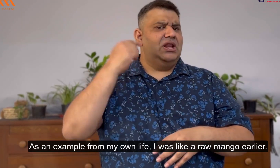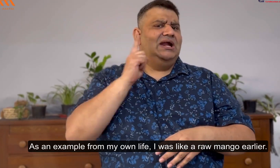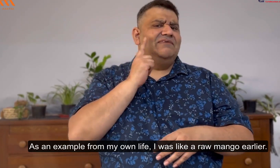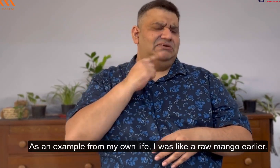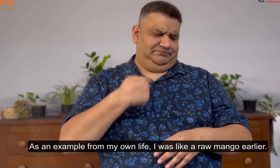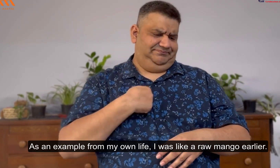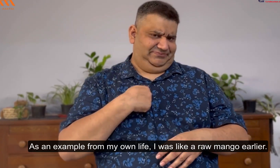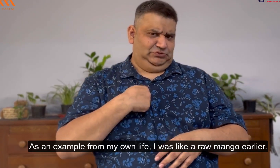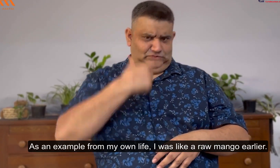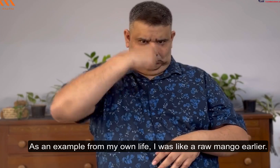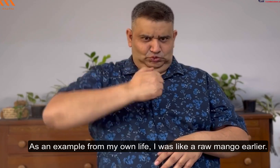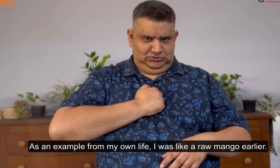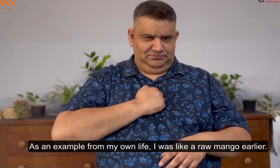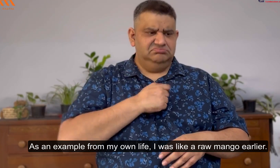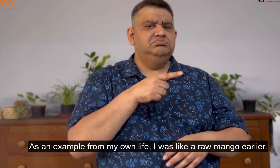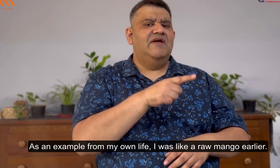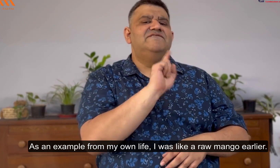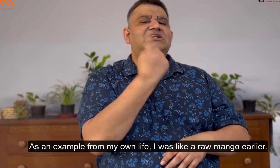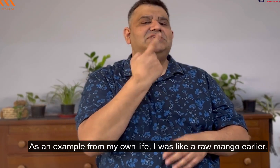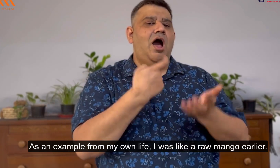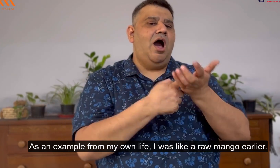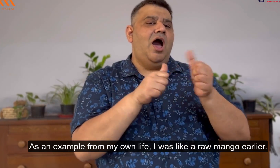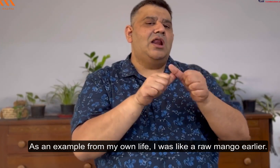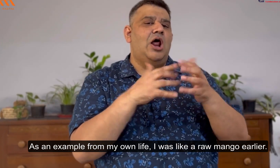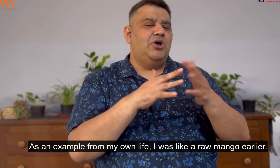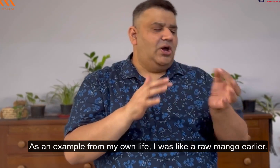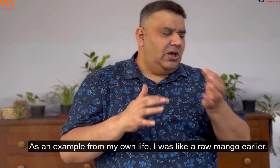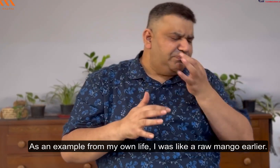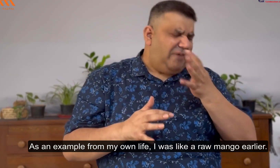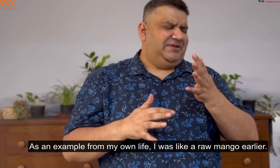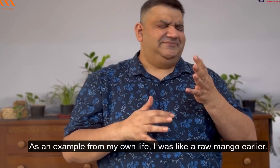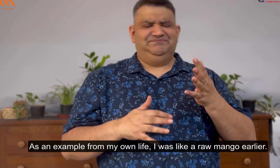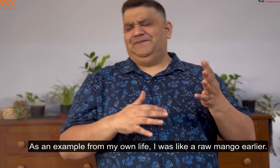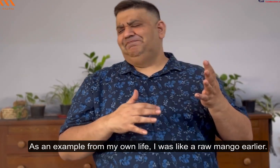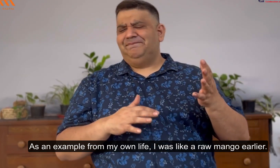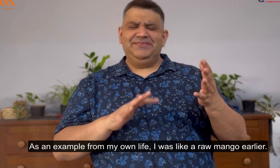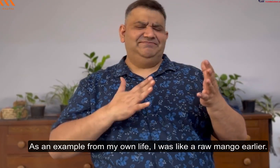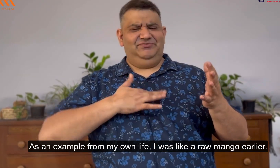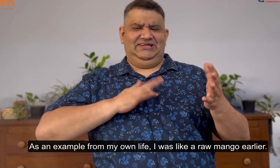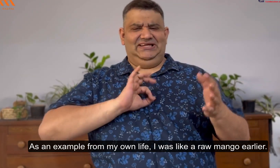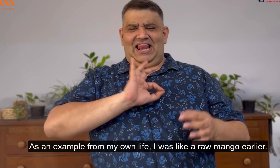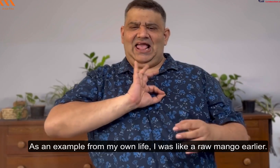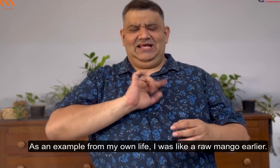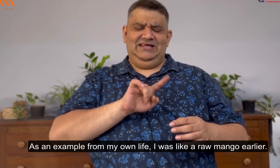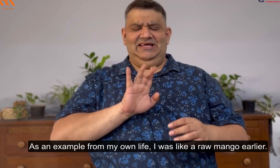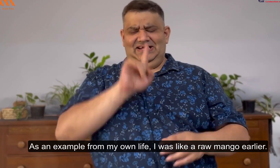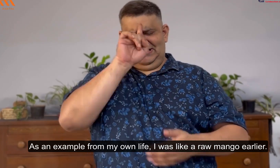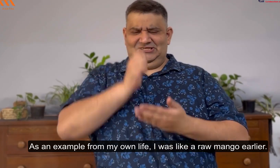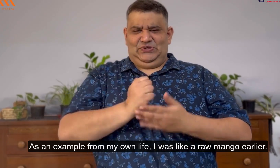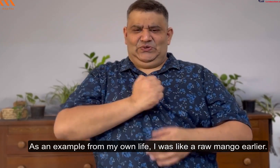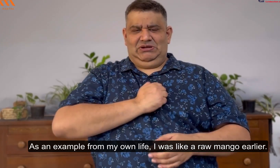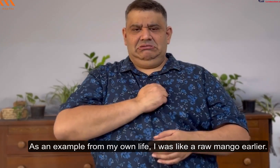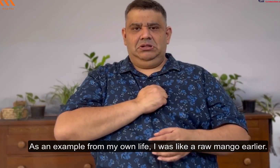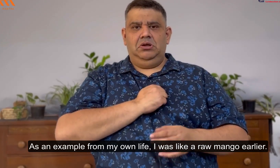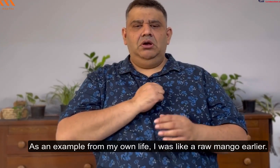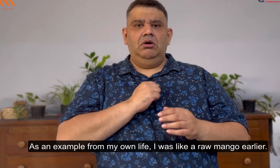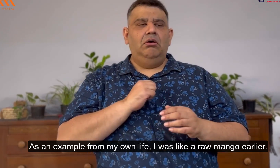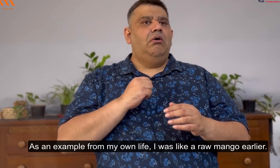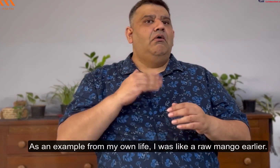से उदाहरण के तौर पर, मैं पहले कच्चे आम की तरह था। मुझे हर जगह लगातार बाधाओं का सामना करना पड़ा।